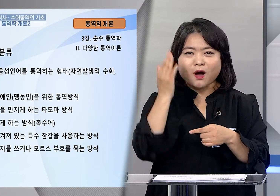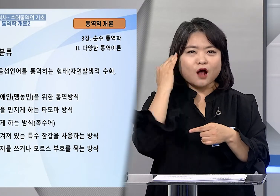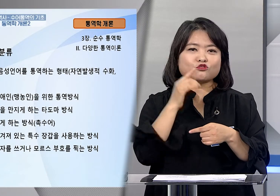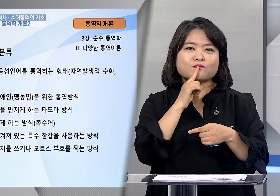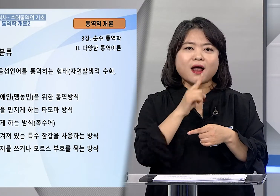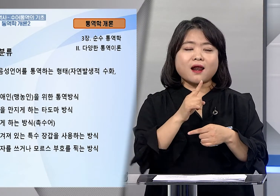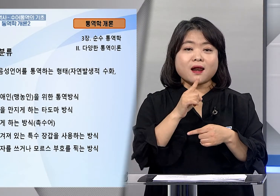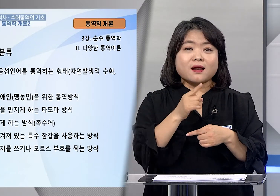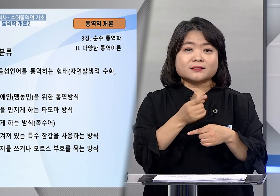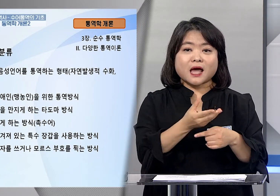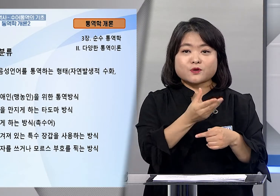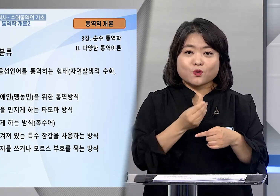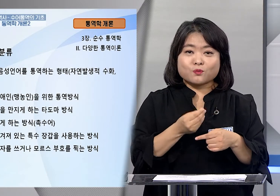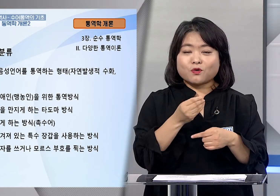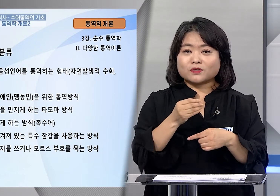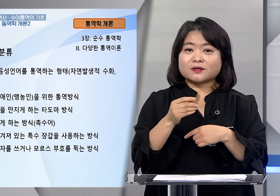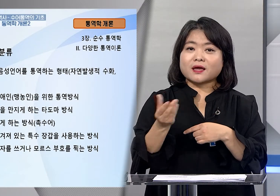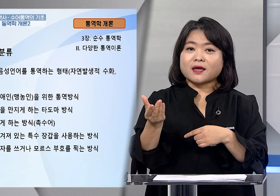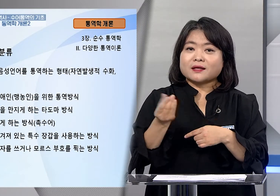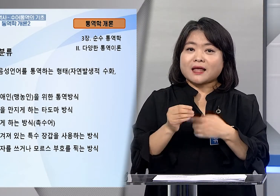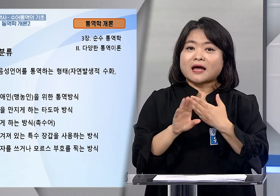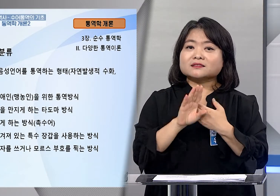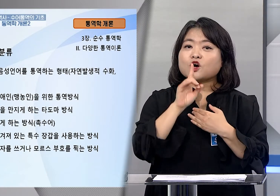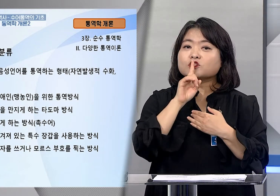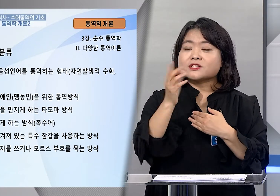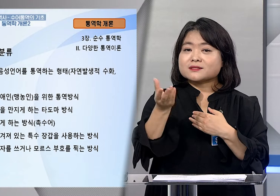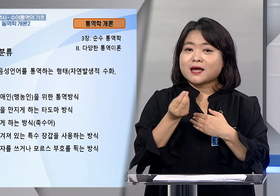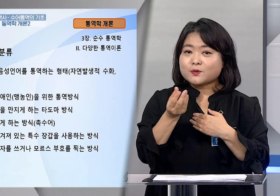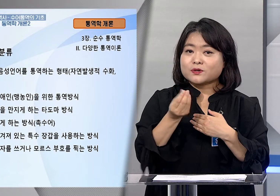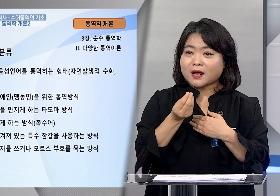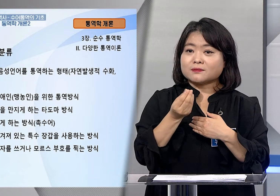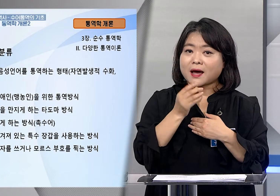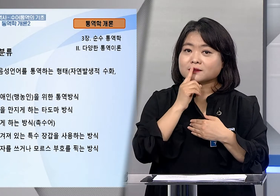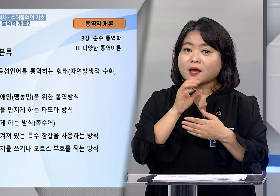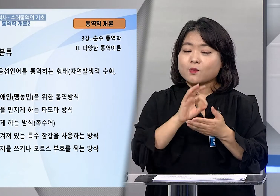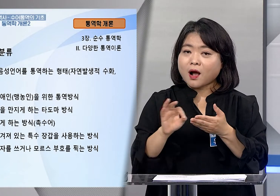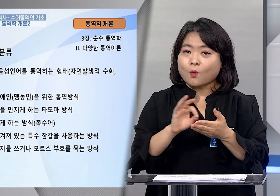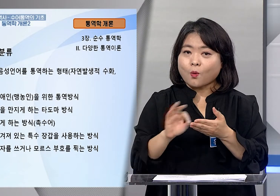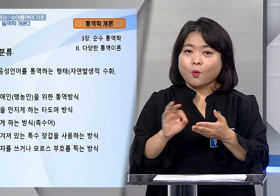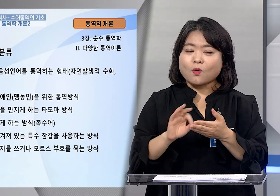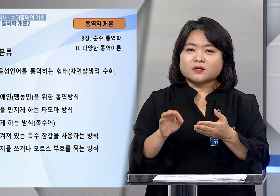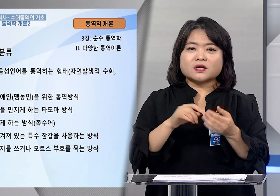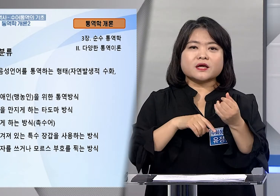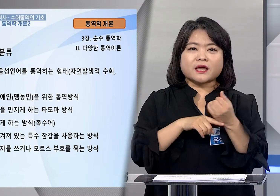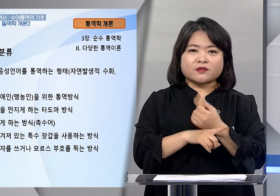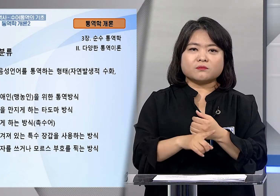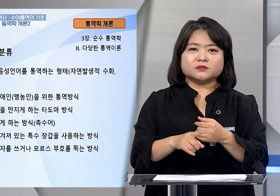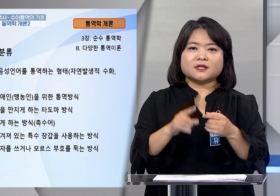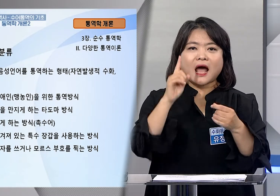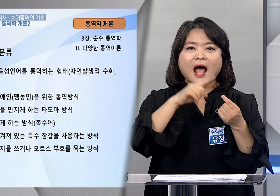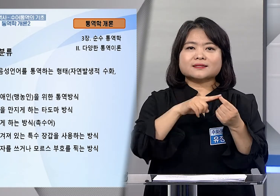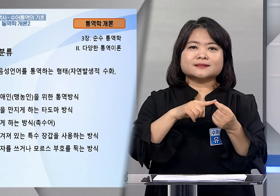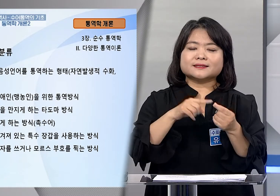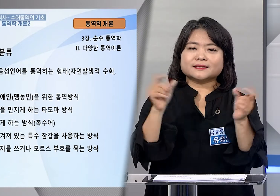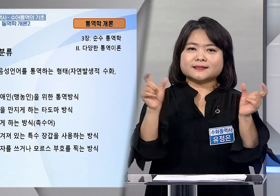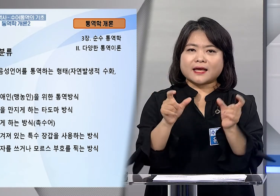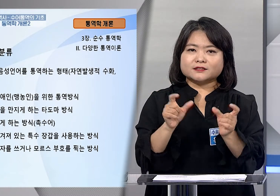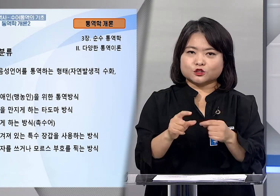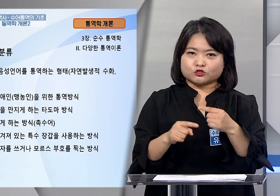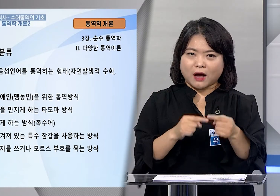한국말 차용 뭐 이렇게 다른 언어에서 차용이라는 말을 사용하고 여기의 개념은 한글식 대응수화,